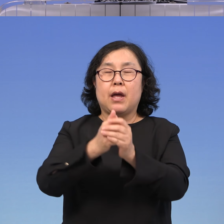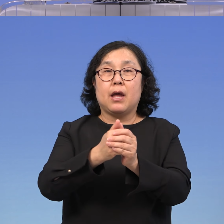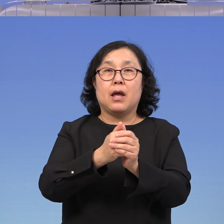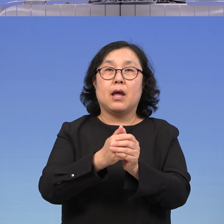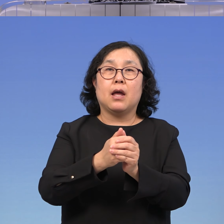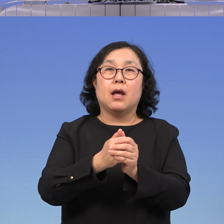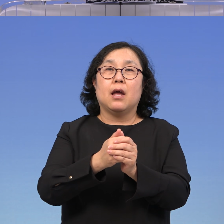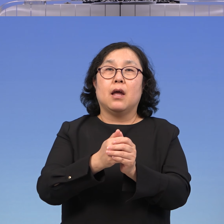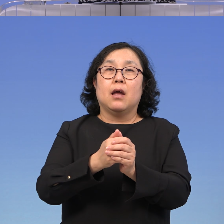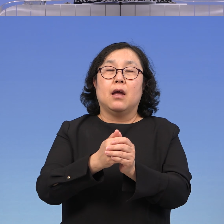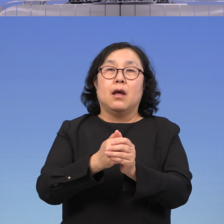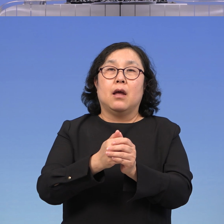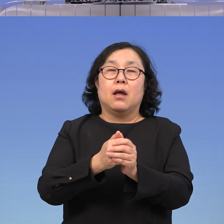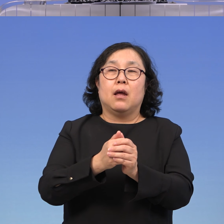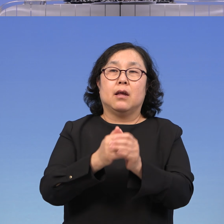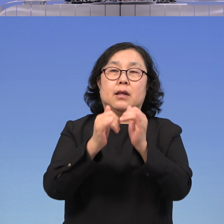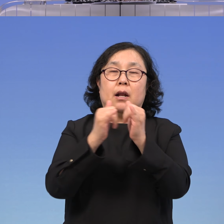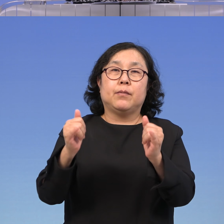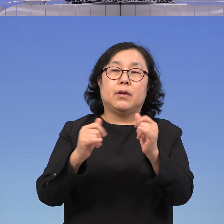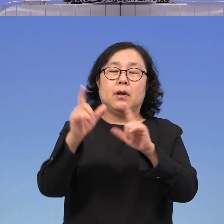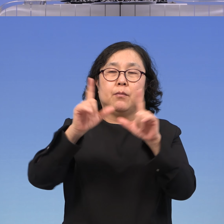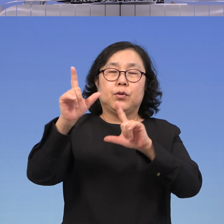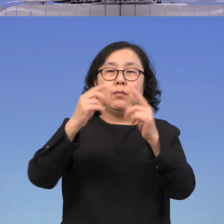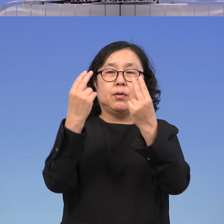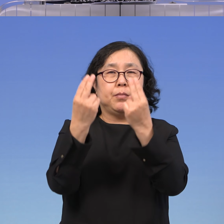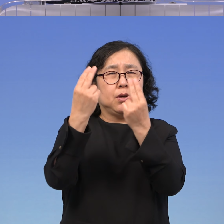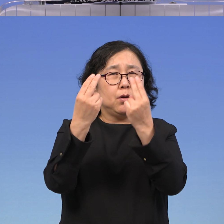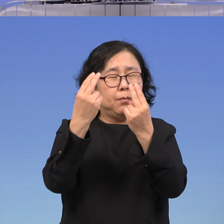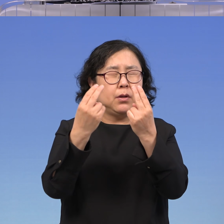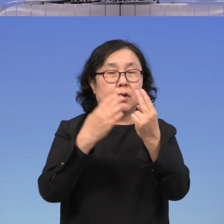사람들의 모습을 비교하면서 나는 어느 쪽인가